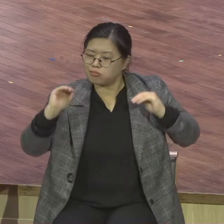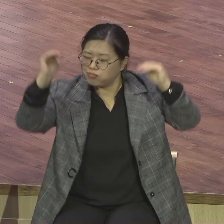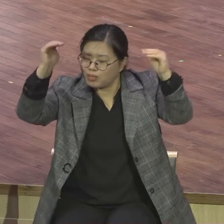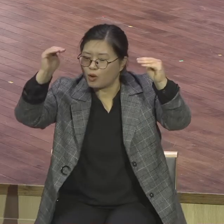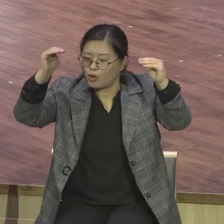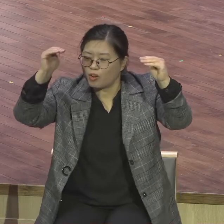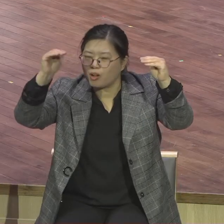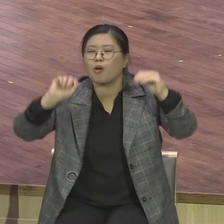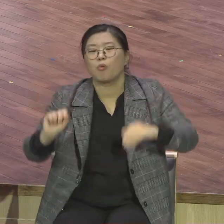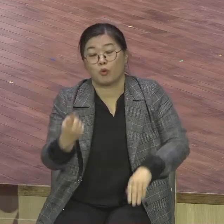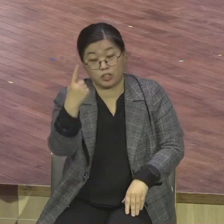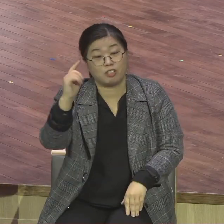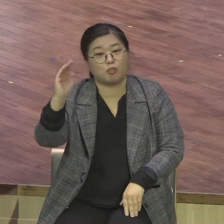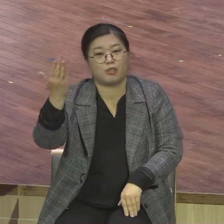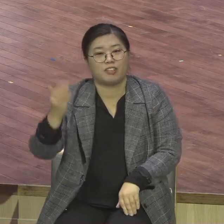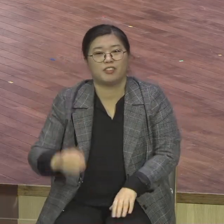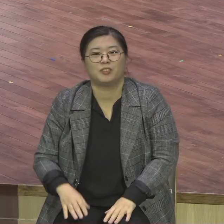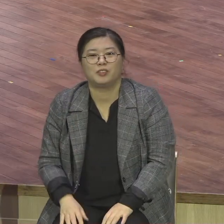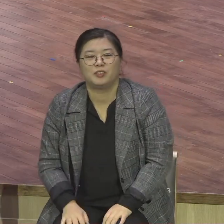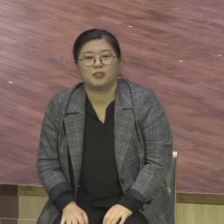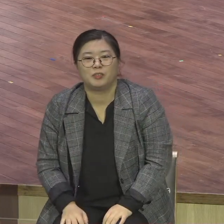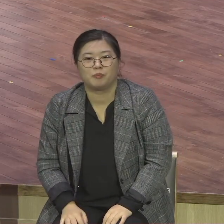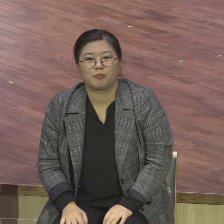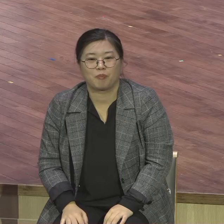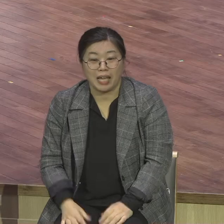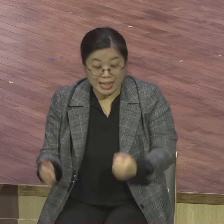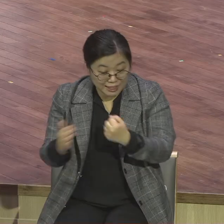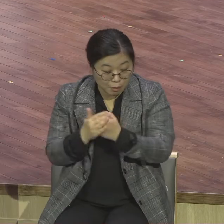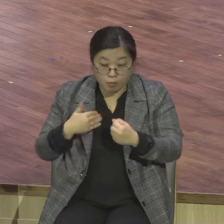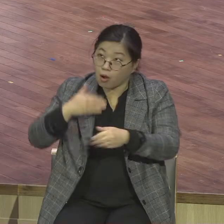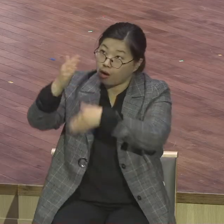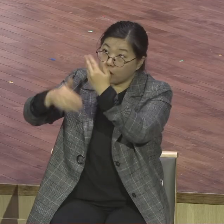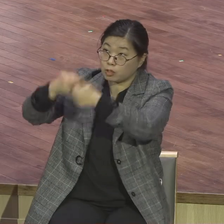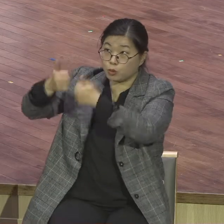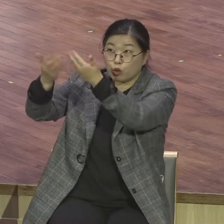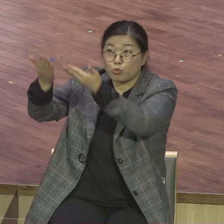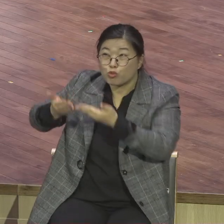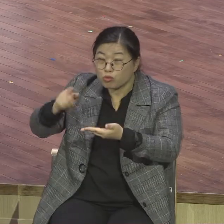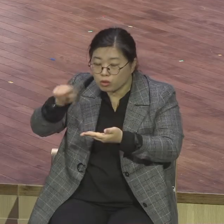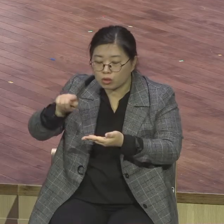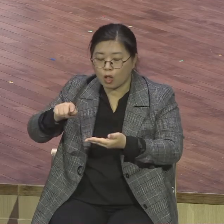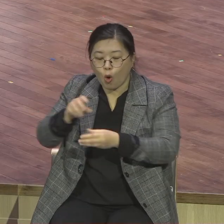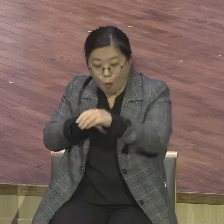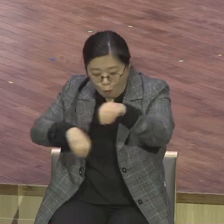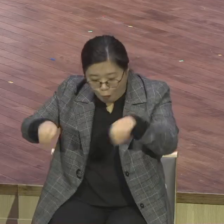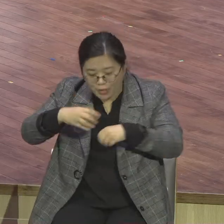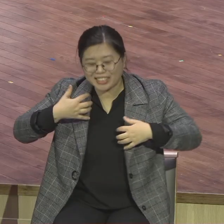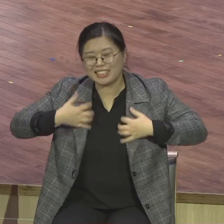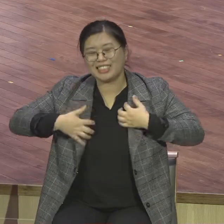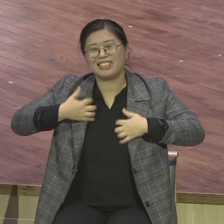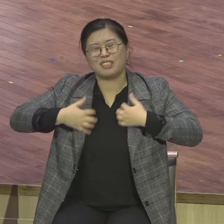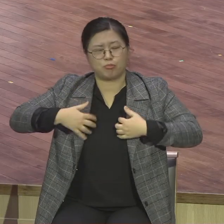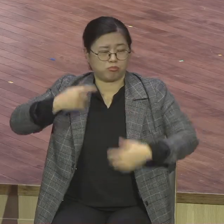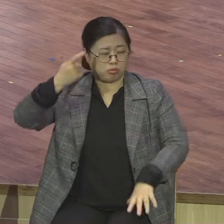뭐라 그러세요? 시험을 만나면 기쁘게 여기라. 그렇게 강조를 했습니다. 기쁘게 여기라.